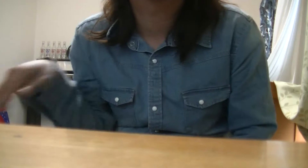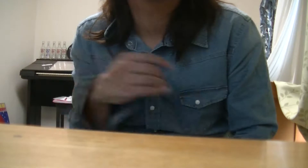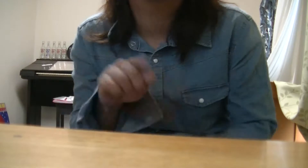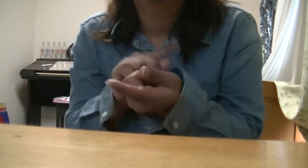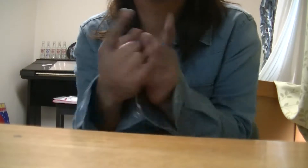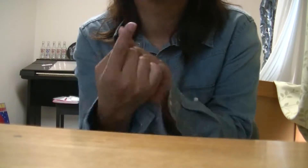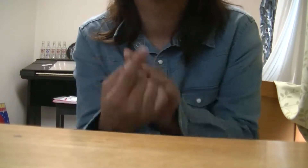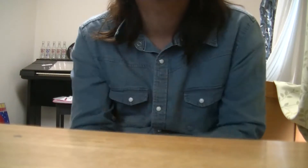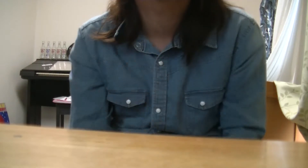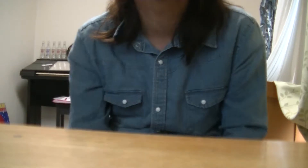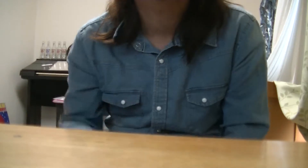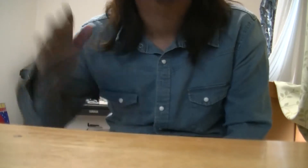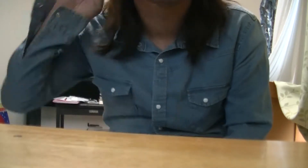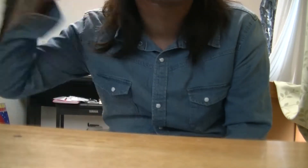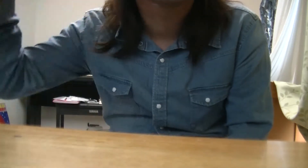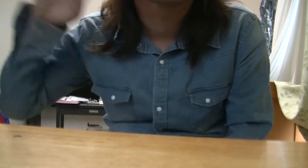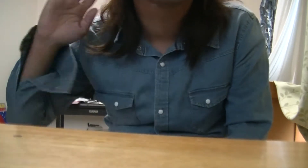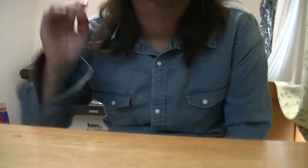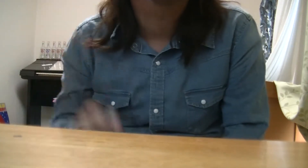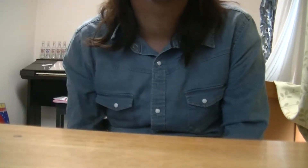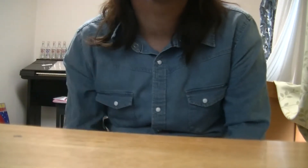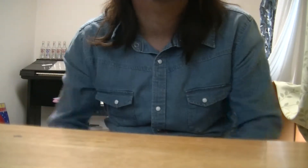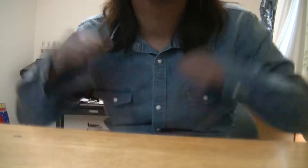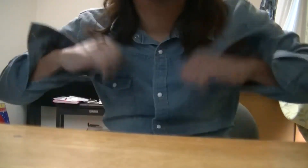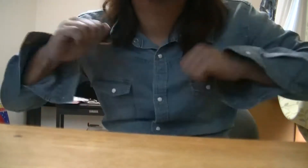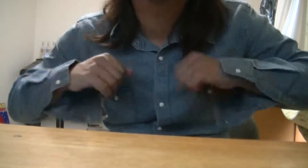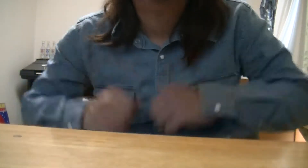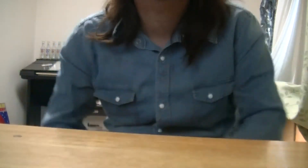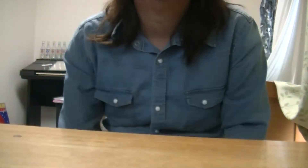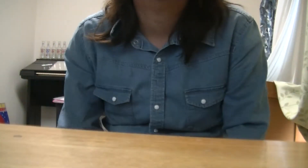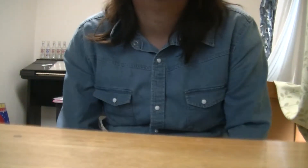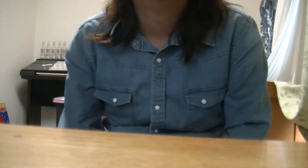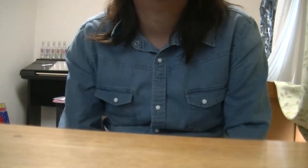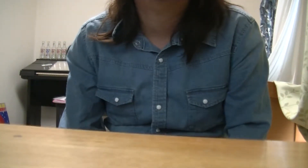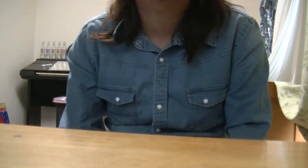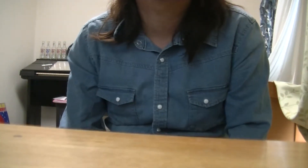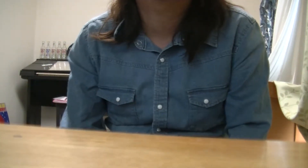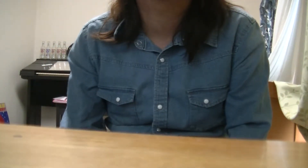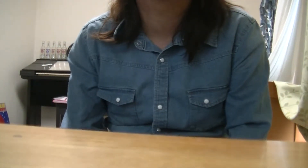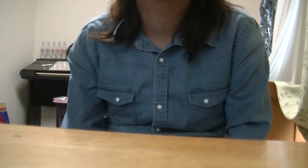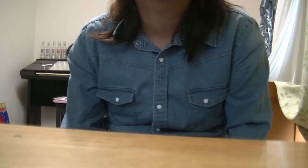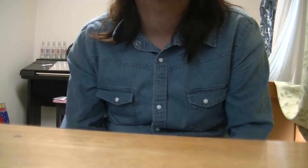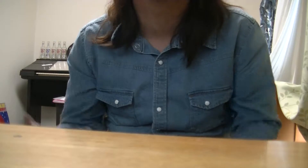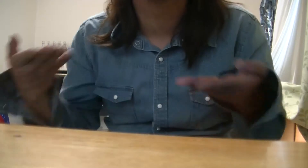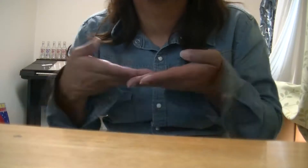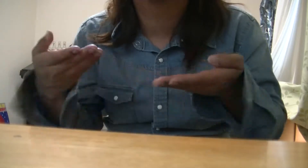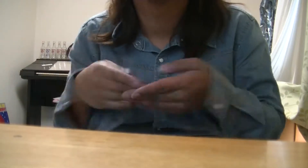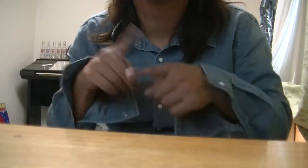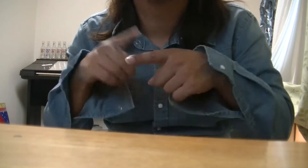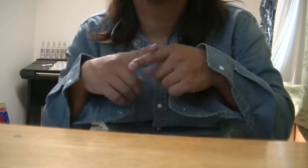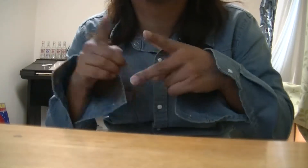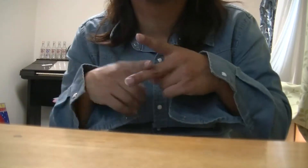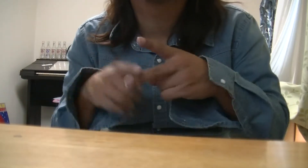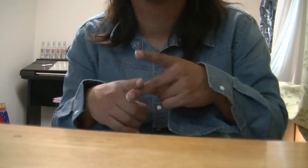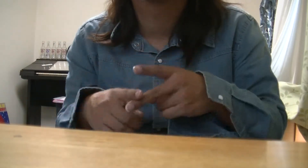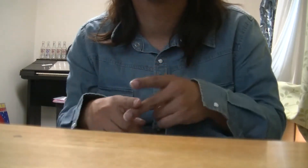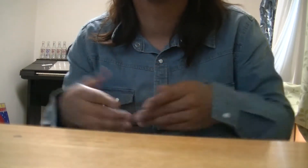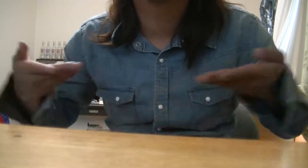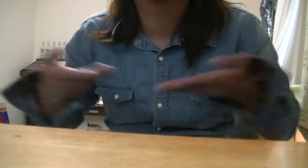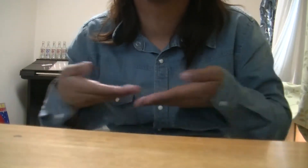です。おおはよう、今日も元気だね。そんな風にアルバイトの仲間もそうだし、その時に働いてる社員さんも